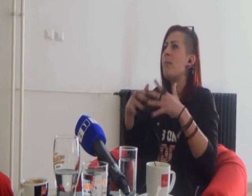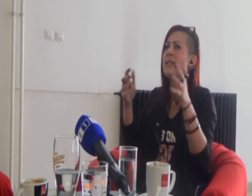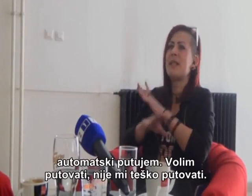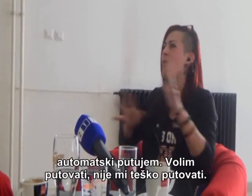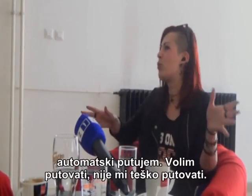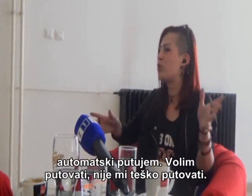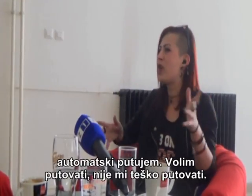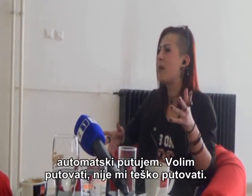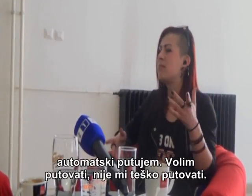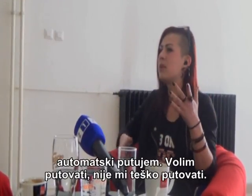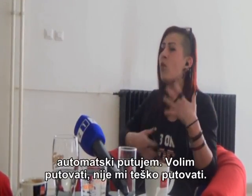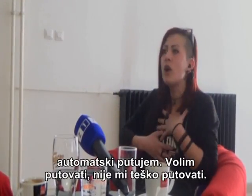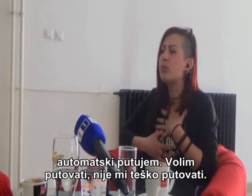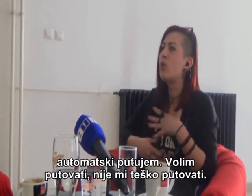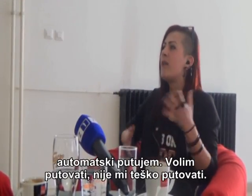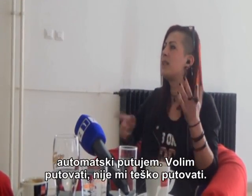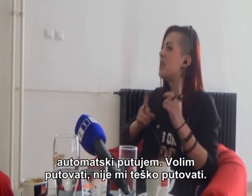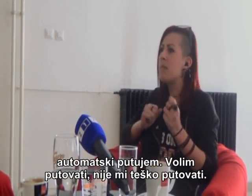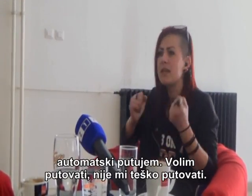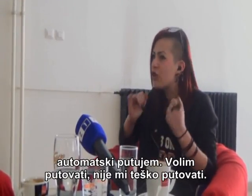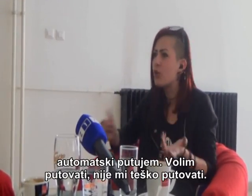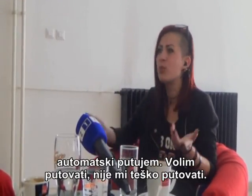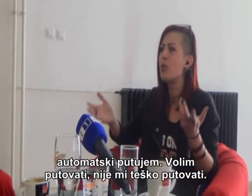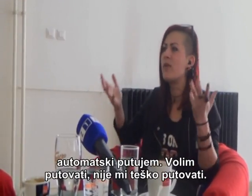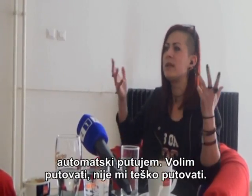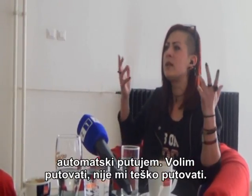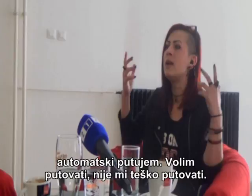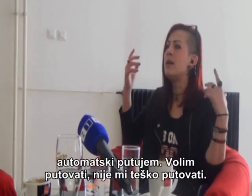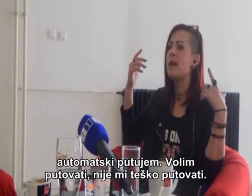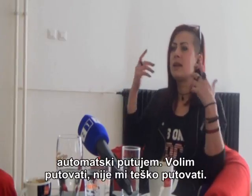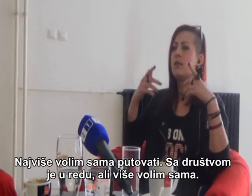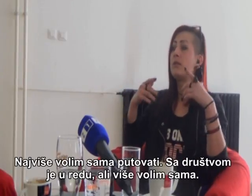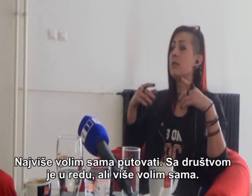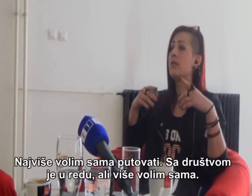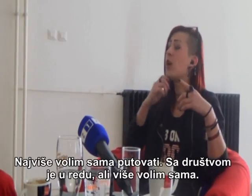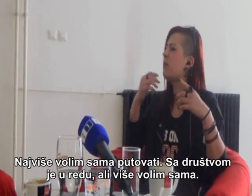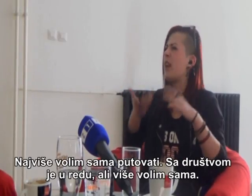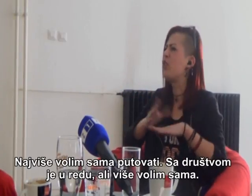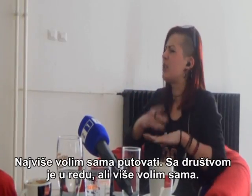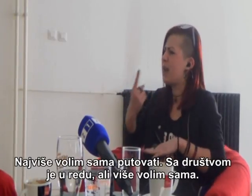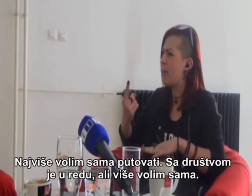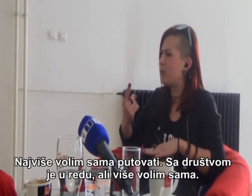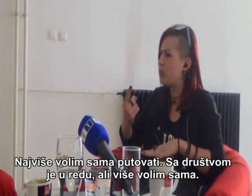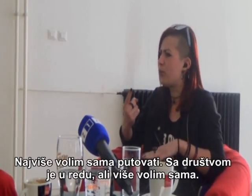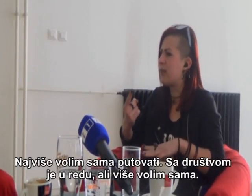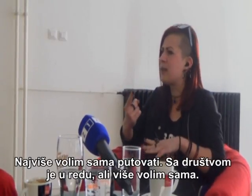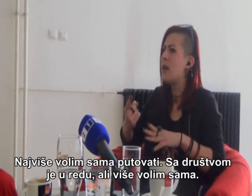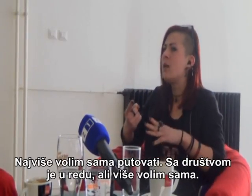automatski samo putujem. Volim putovati, nije mi teško putovati, jer volim ne mislije tamo putovati.